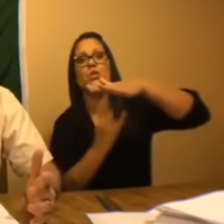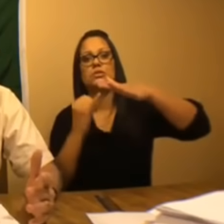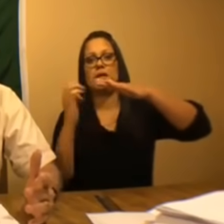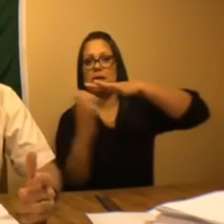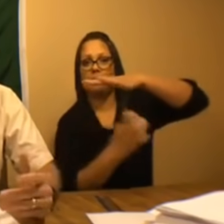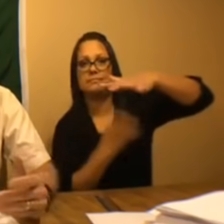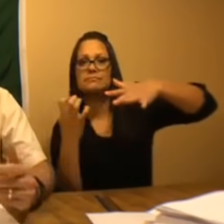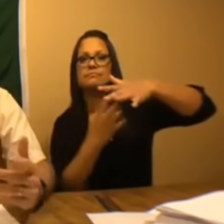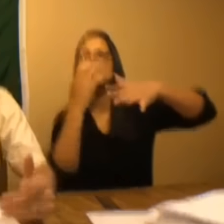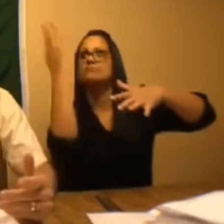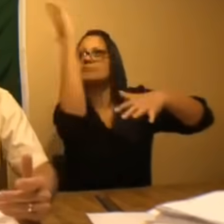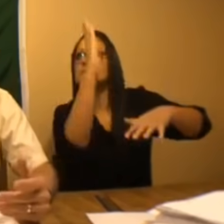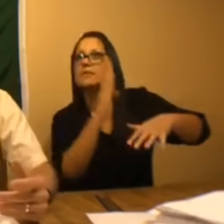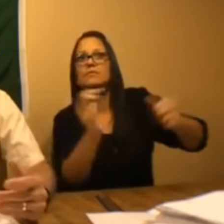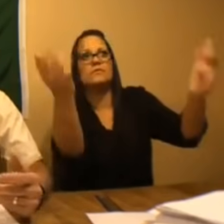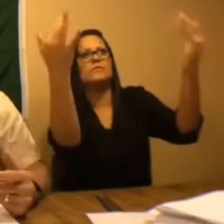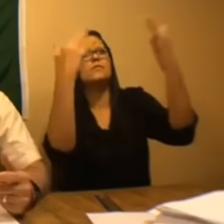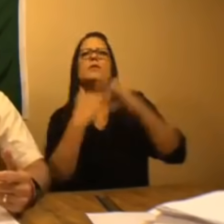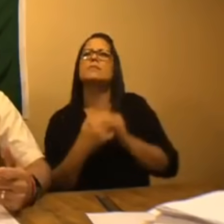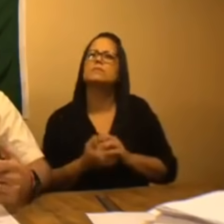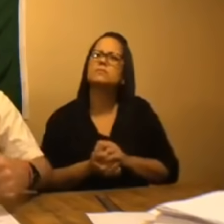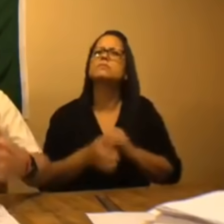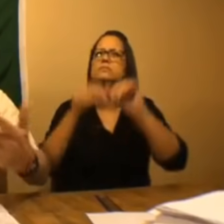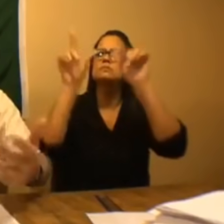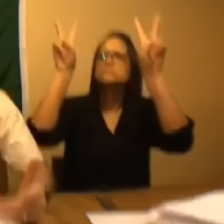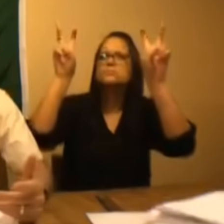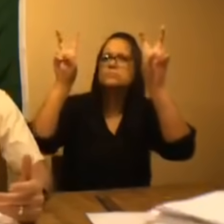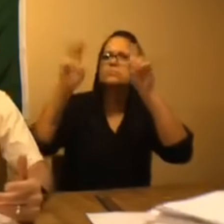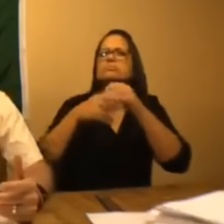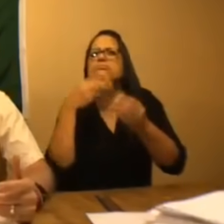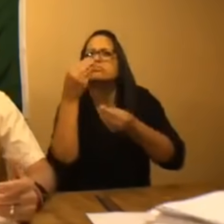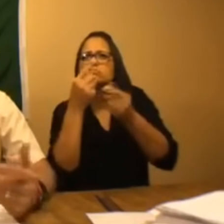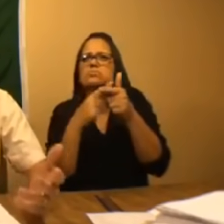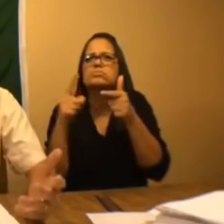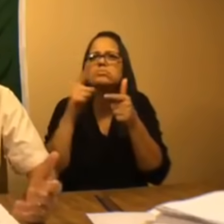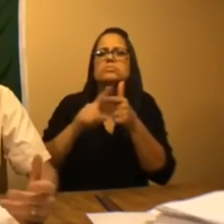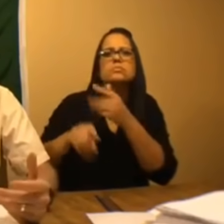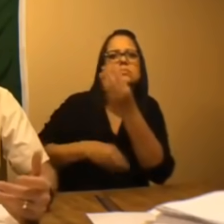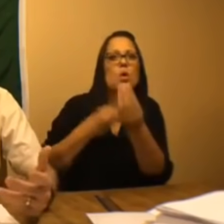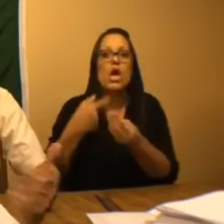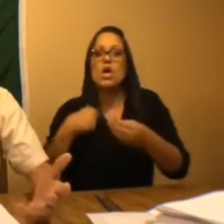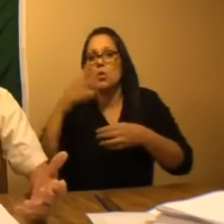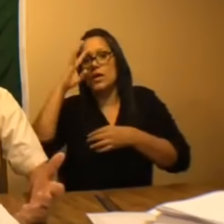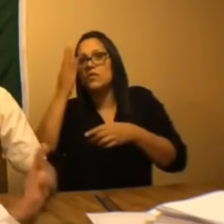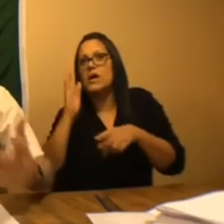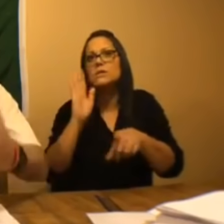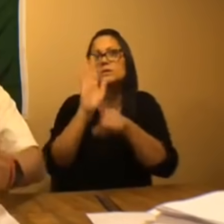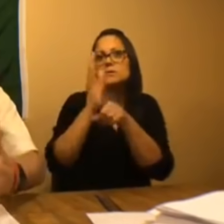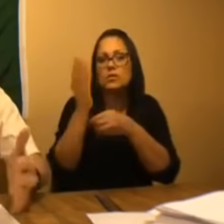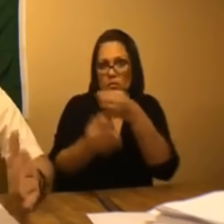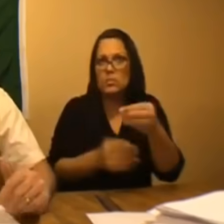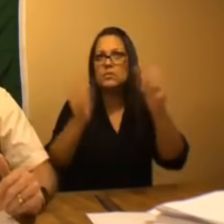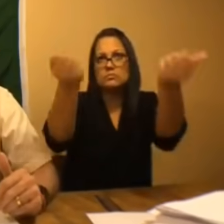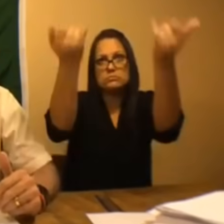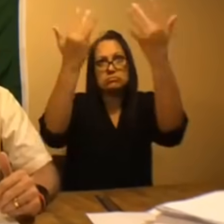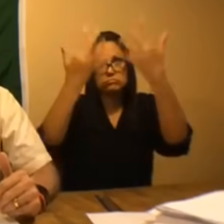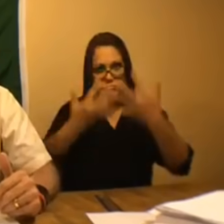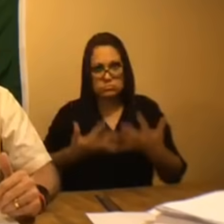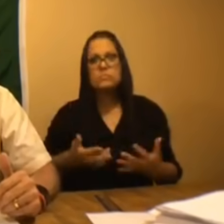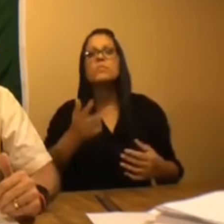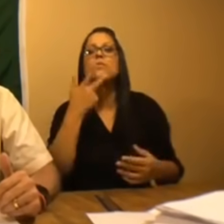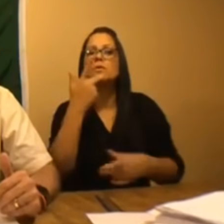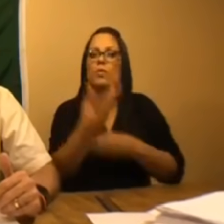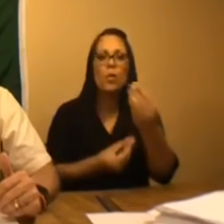Brasil, falando dos problemas e como eu poderia resolver essas questões deles. Falaram na questão que,